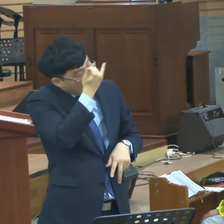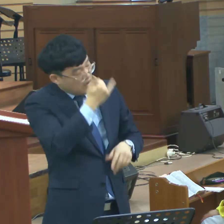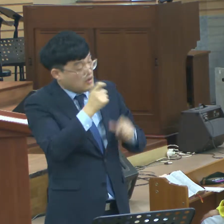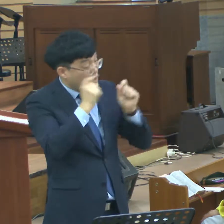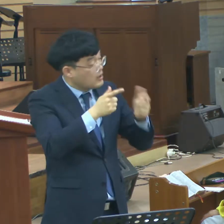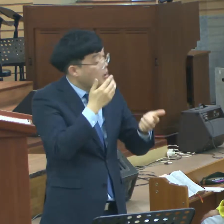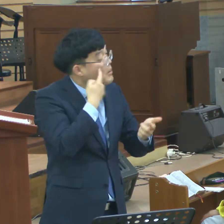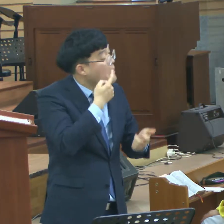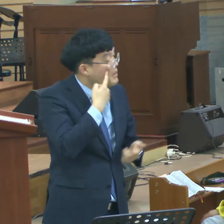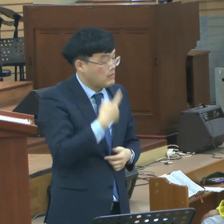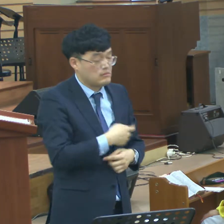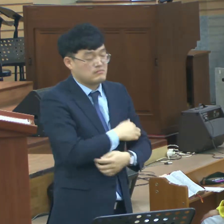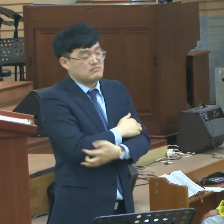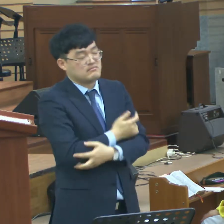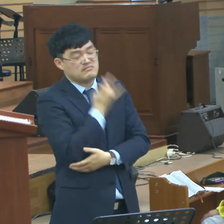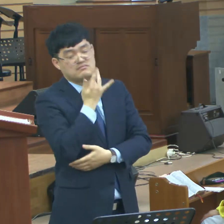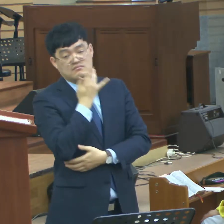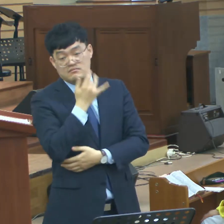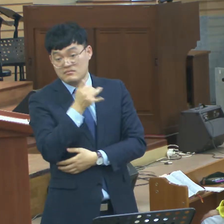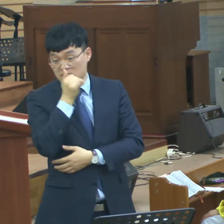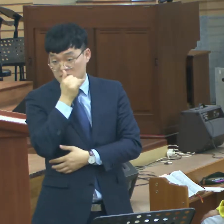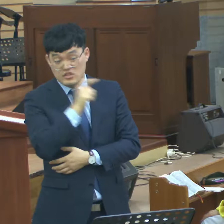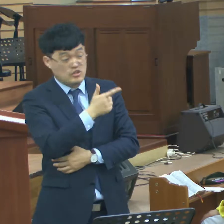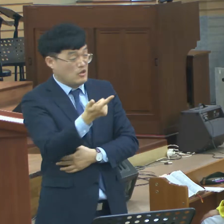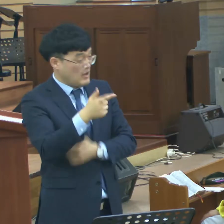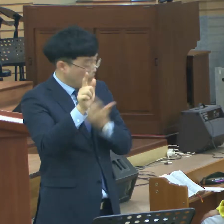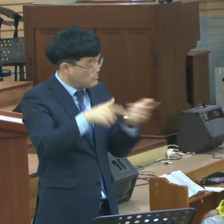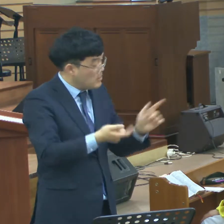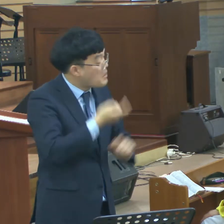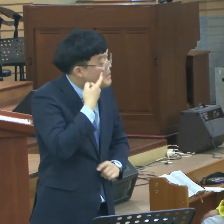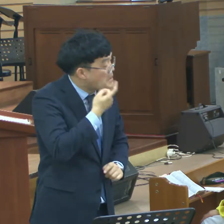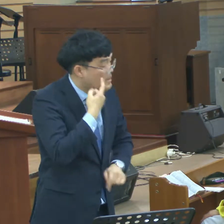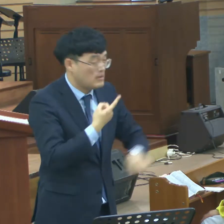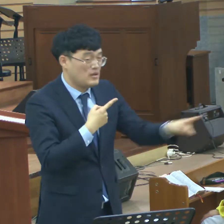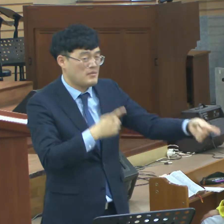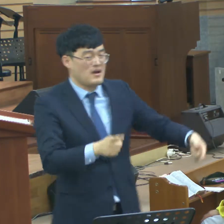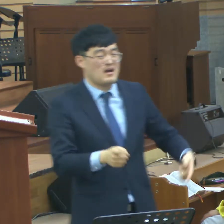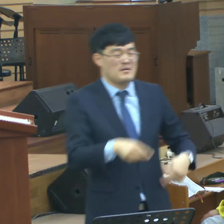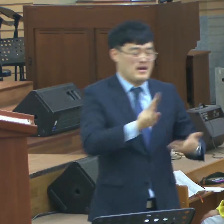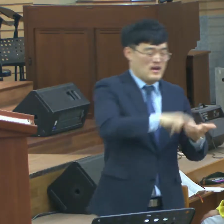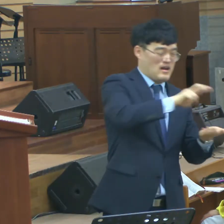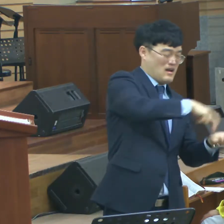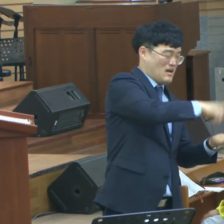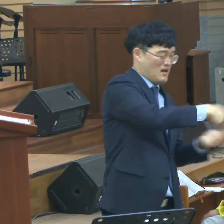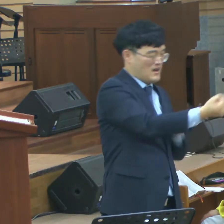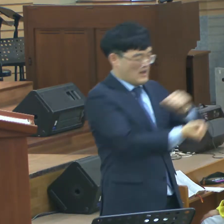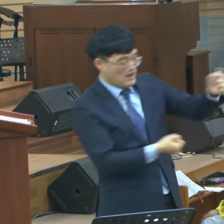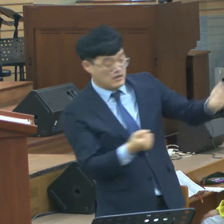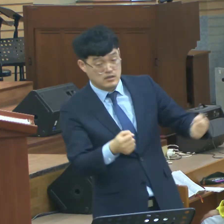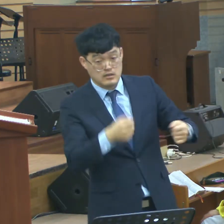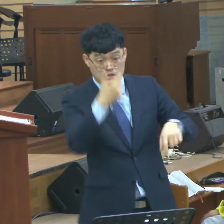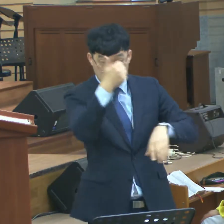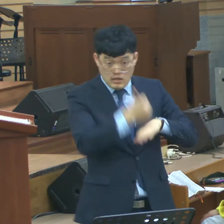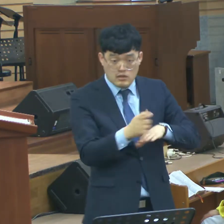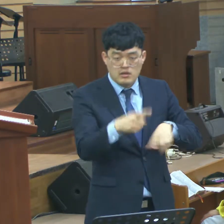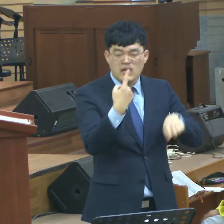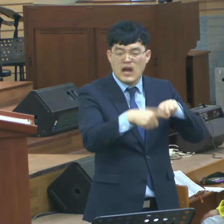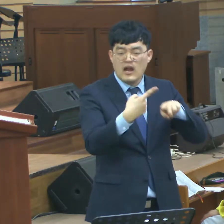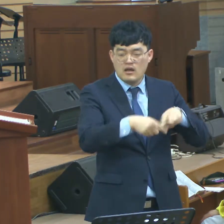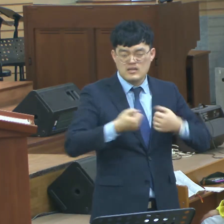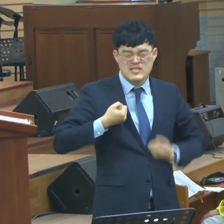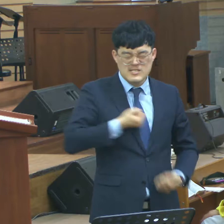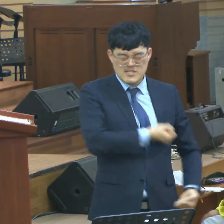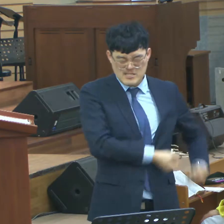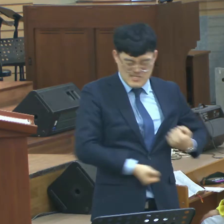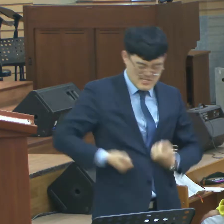되나? 저녁 때까지 해보라. 저녁에 해질 때까지 막 나중에 안 되니까요. 칼로 몸을 커요. 피가